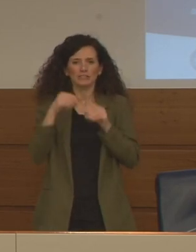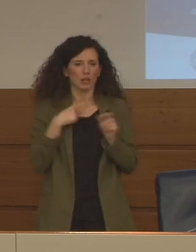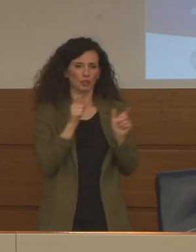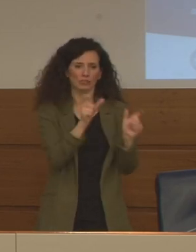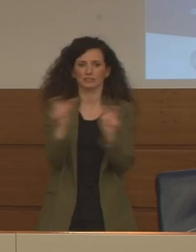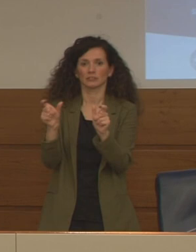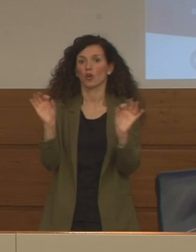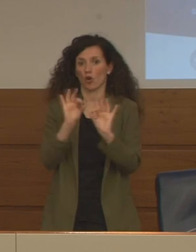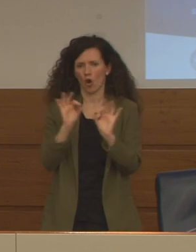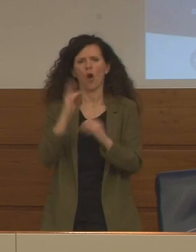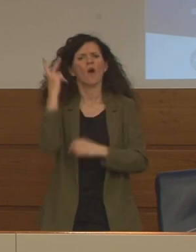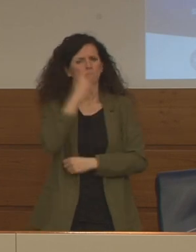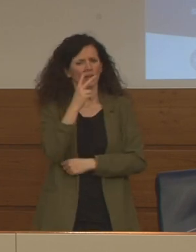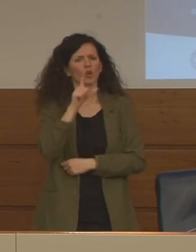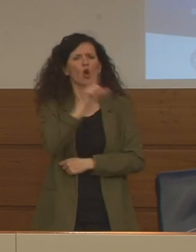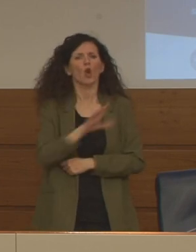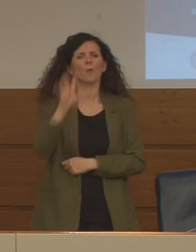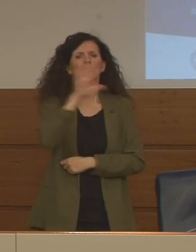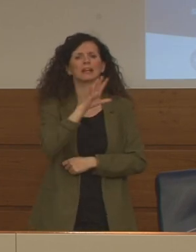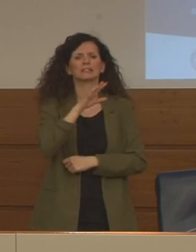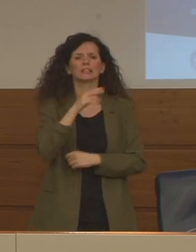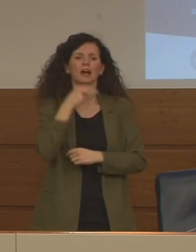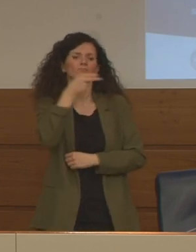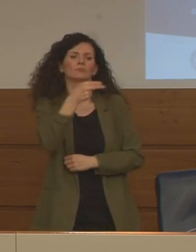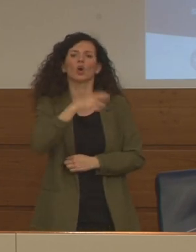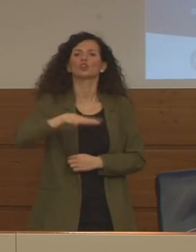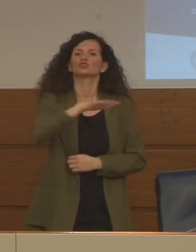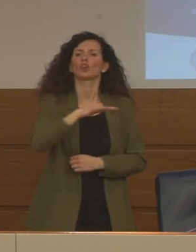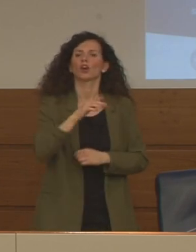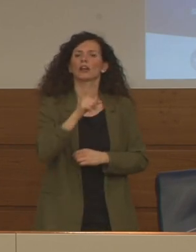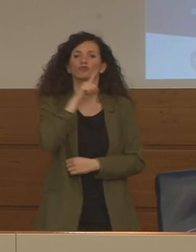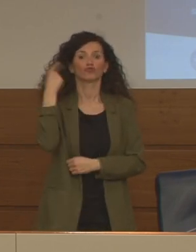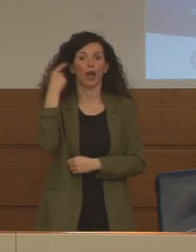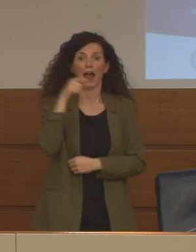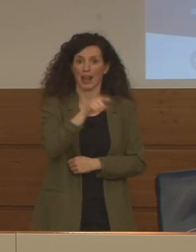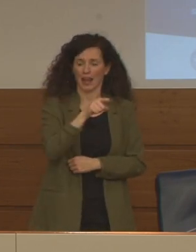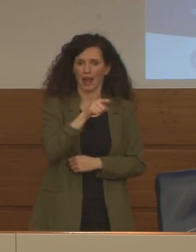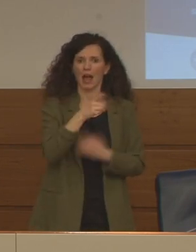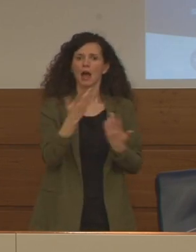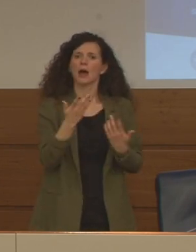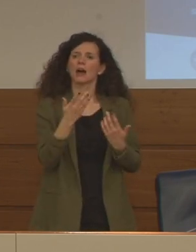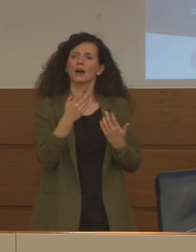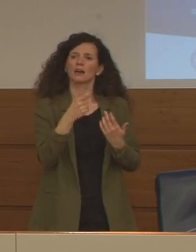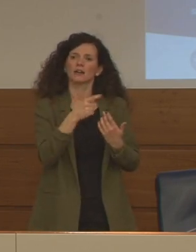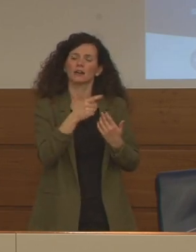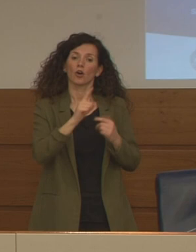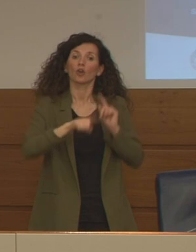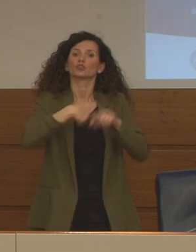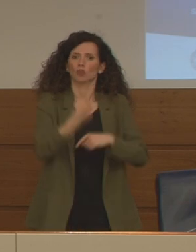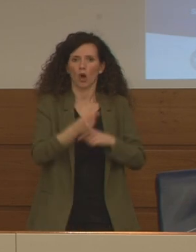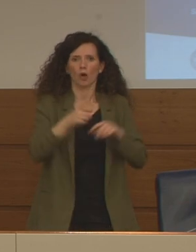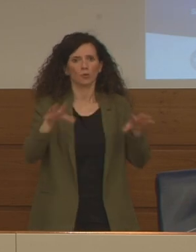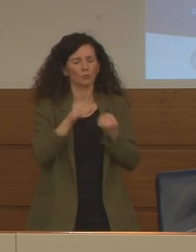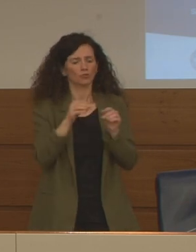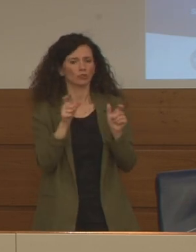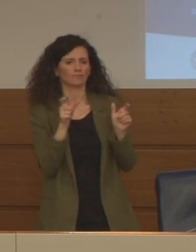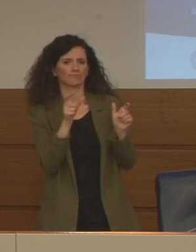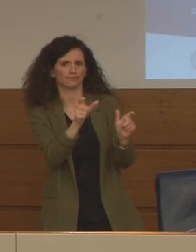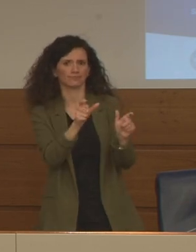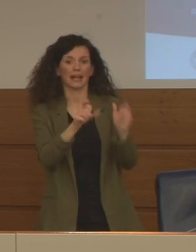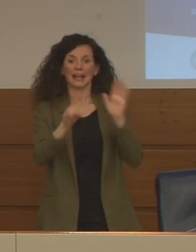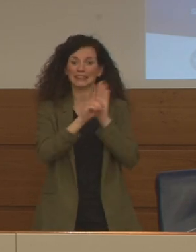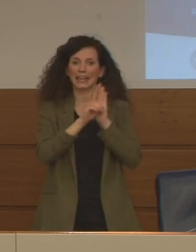lombardi aveva una zona gialla come chiamavamo gialla però non era così stretta come poi è diventata quei due decreti